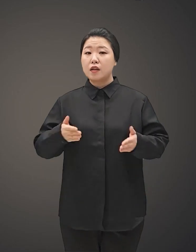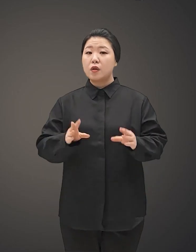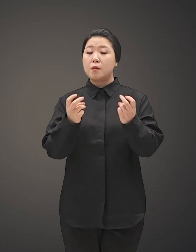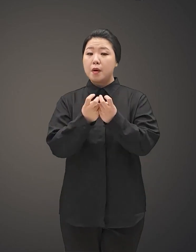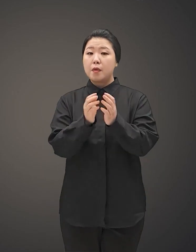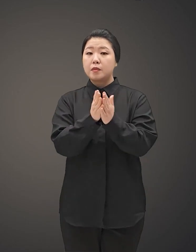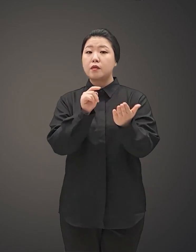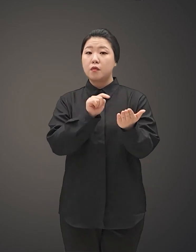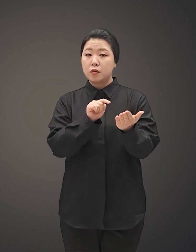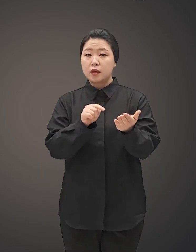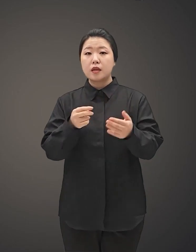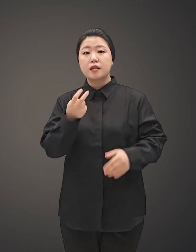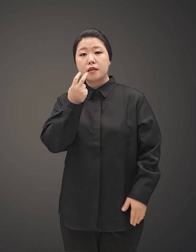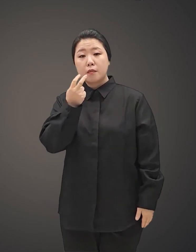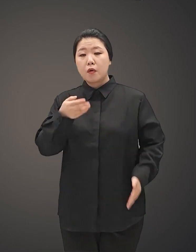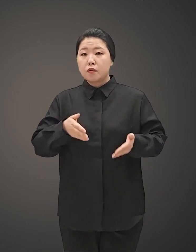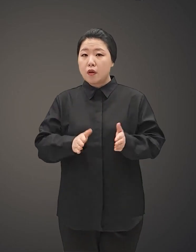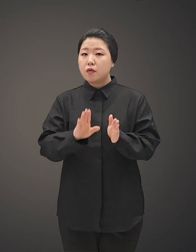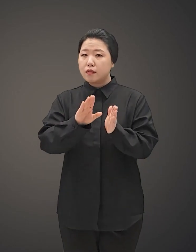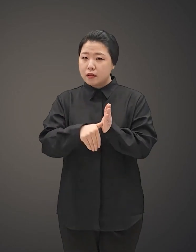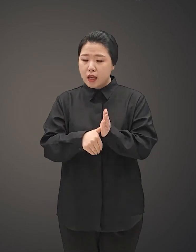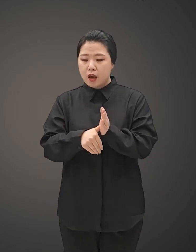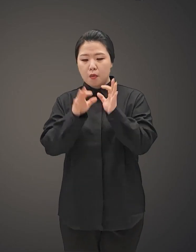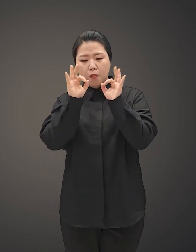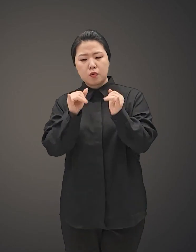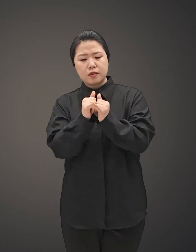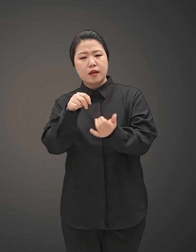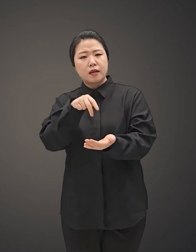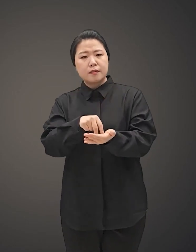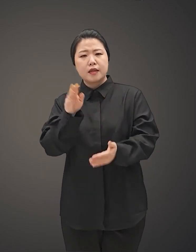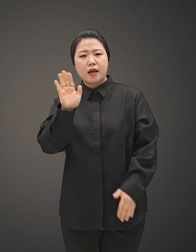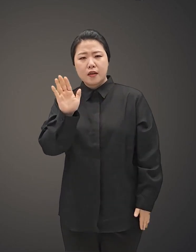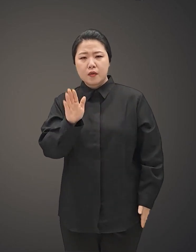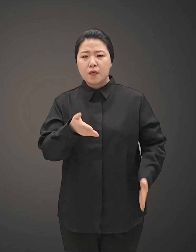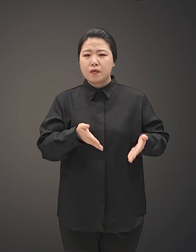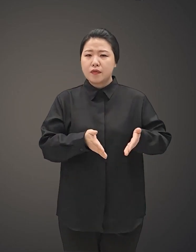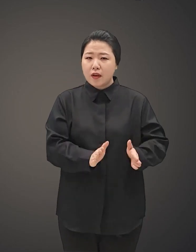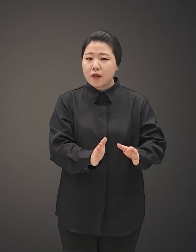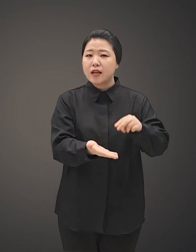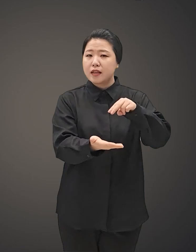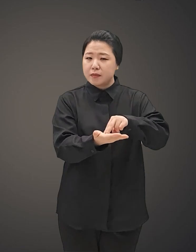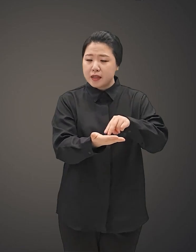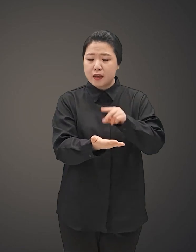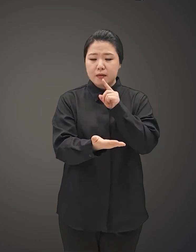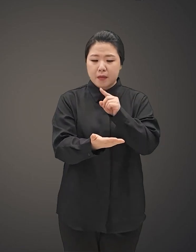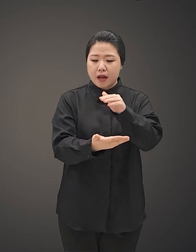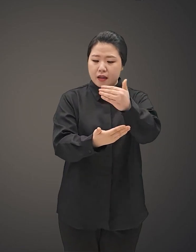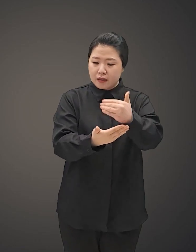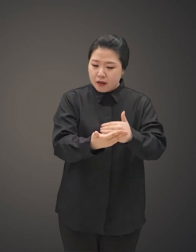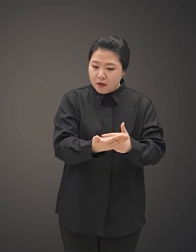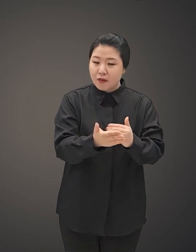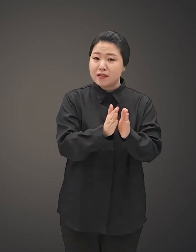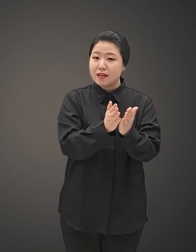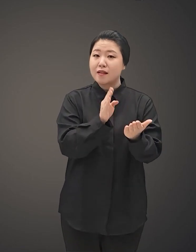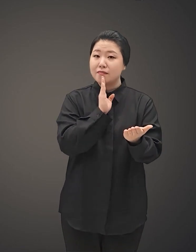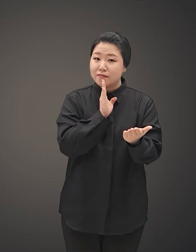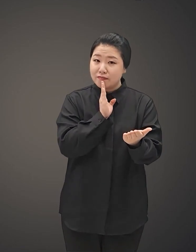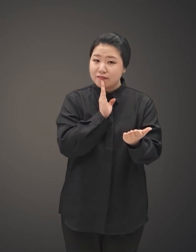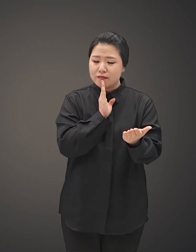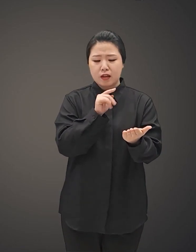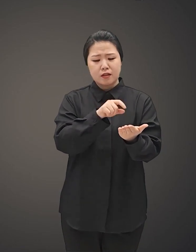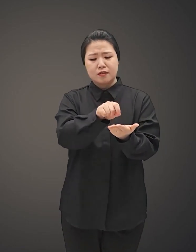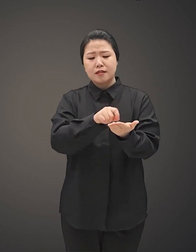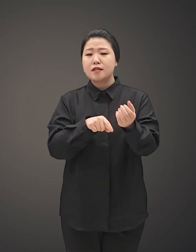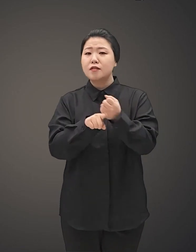태어나는 법은 생명이 탄생하는 다양한 순간들을 생명의 입장에서 보여주는데요. 이 작품을 만들게